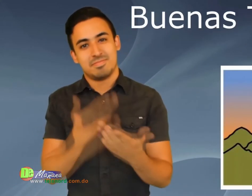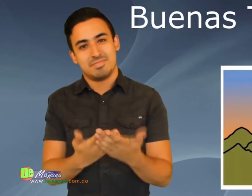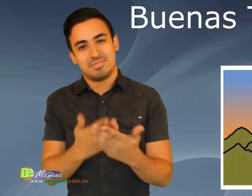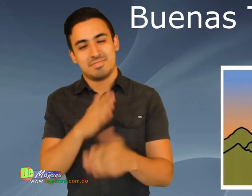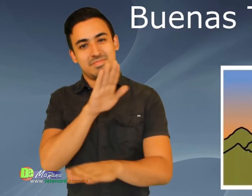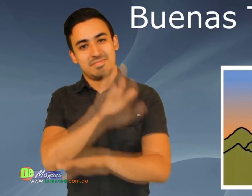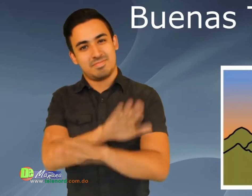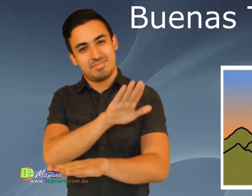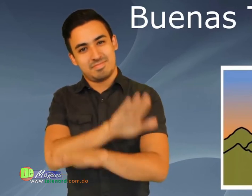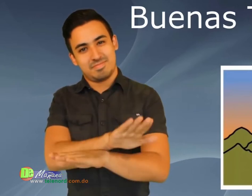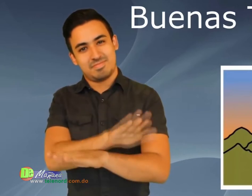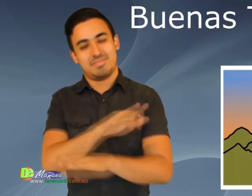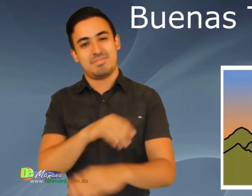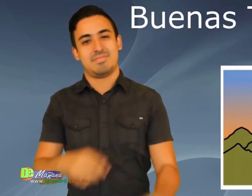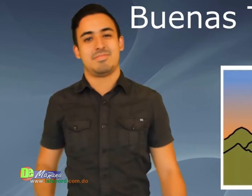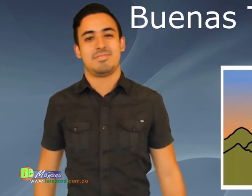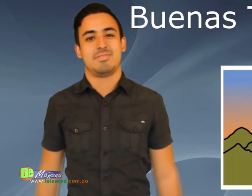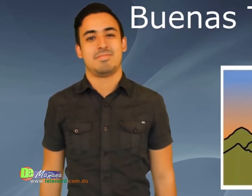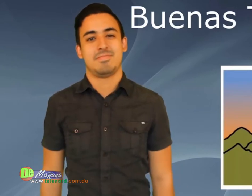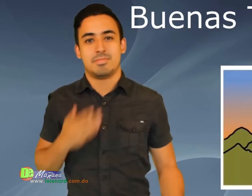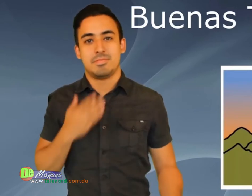de la República Dominicana es sorda.